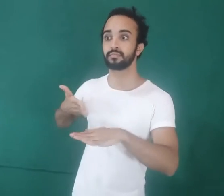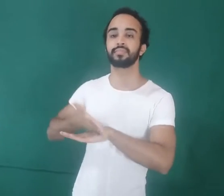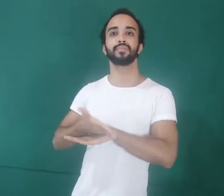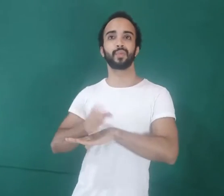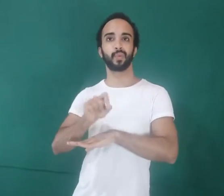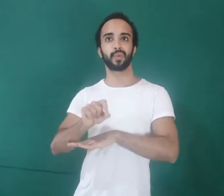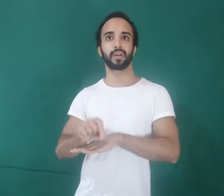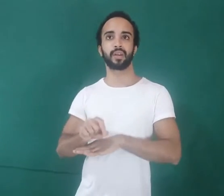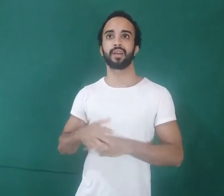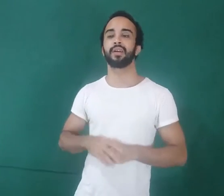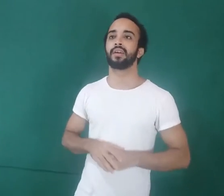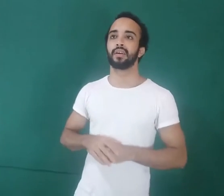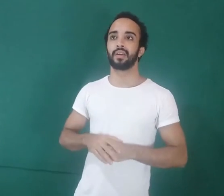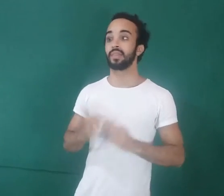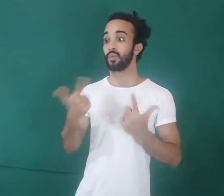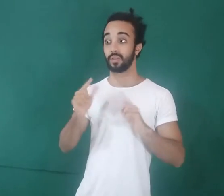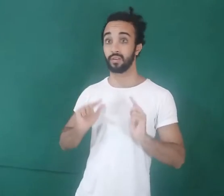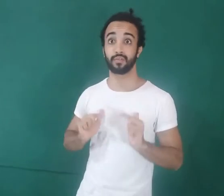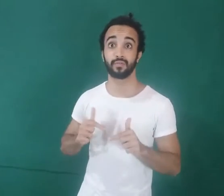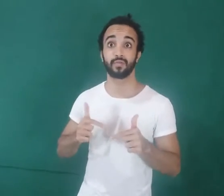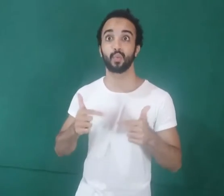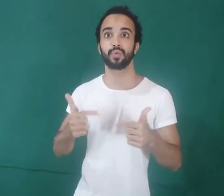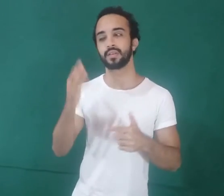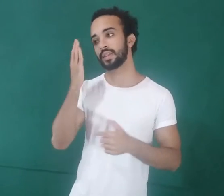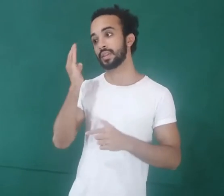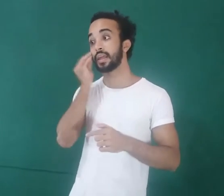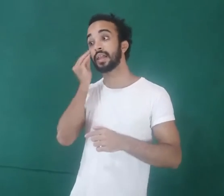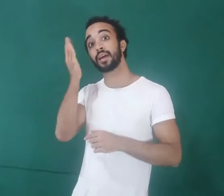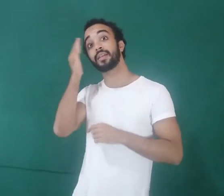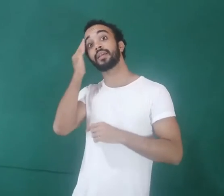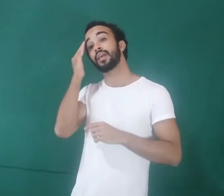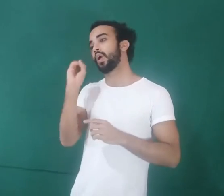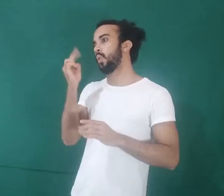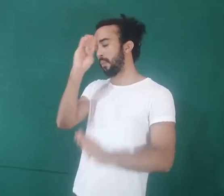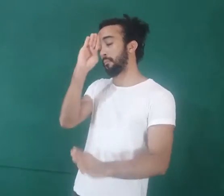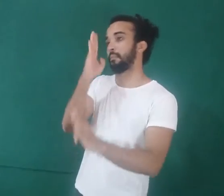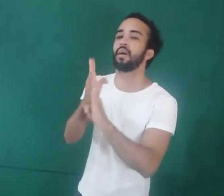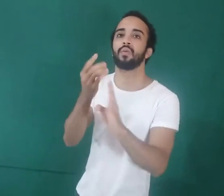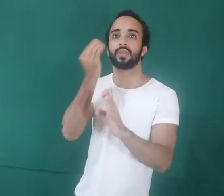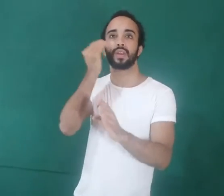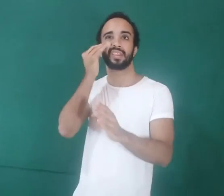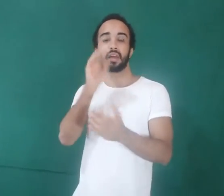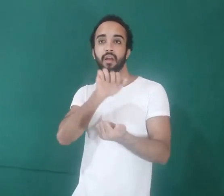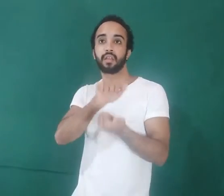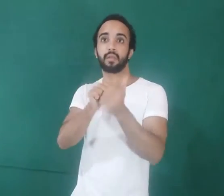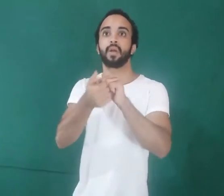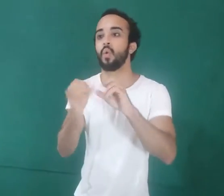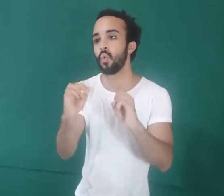um esforço da parte deles de entender, de decifrar, de tentar se encaixar, de descobrir. Não é uma curiosidade do que está